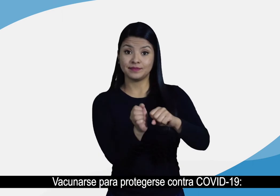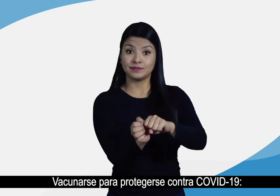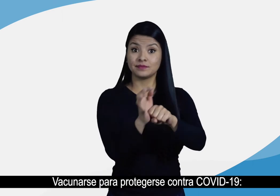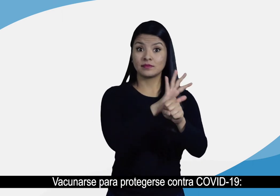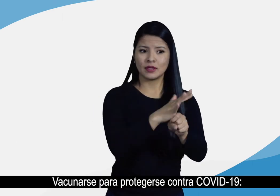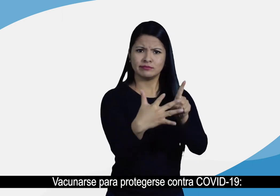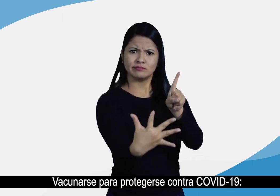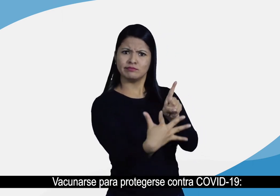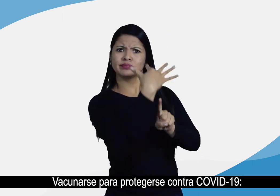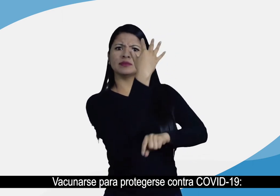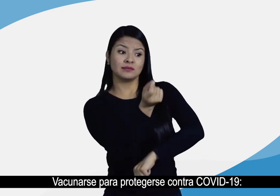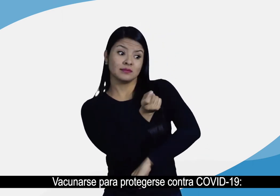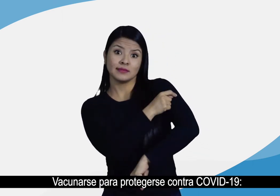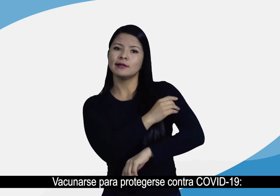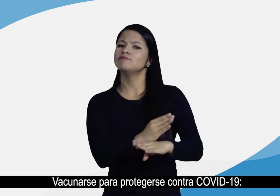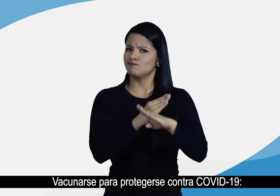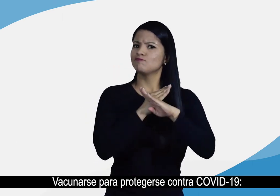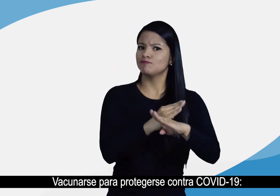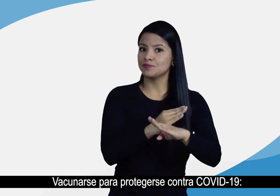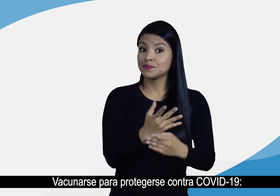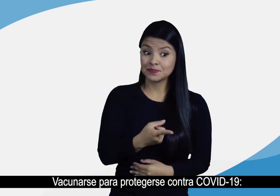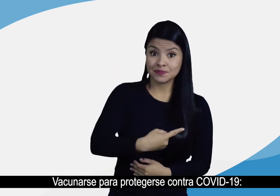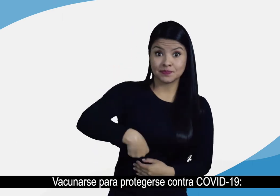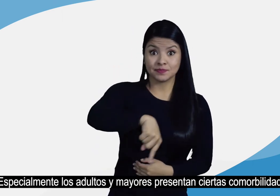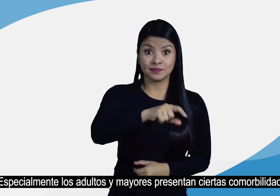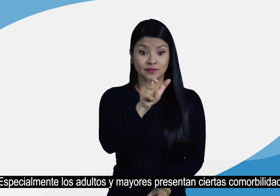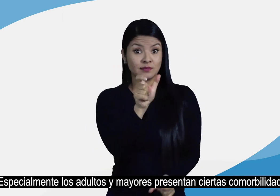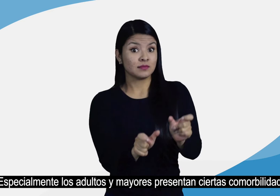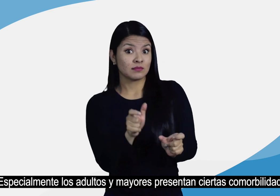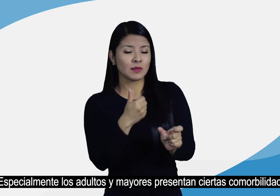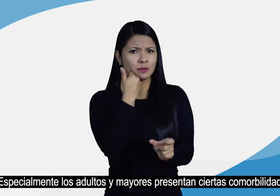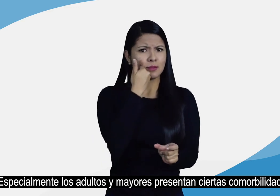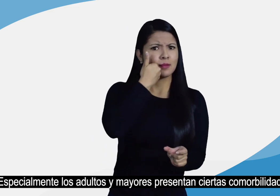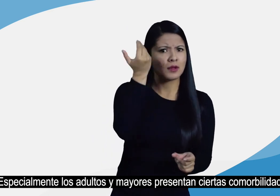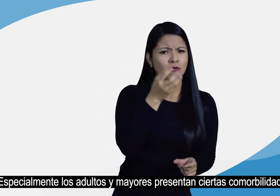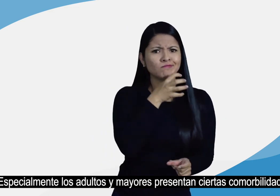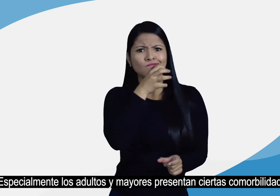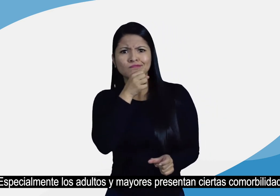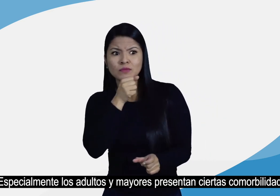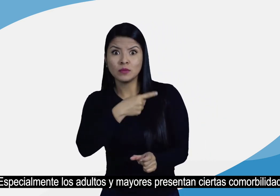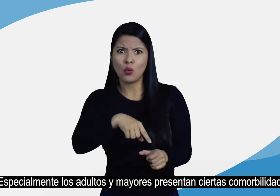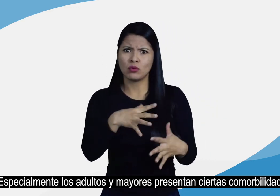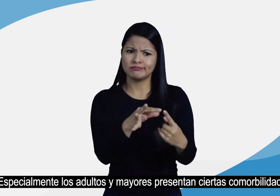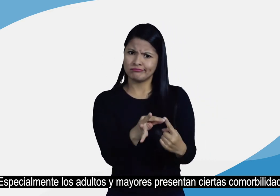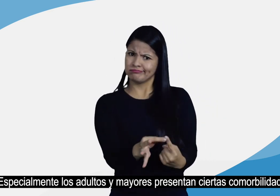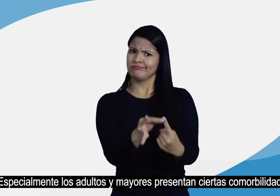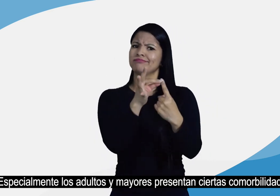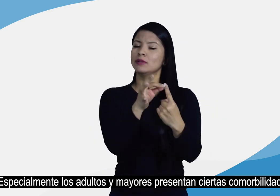Vacunarse para protegerse contra COVID-19 Especialmente los adultos y mayores presentan ciertas comorbilidades,